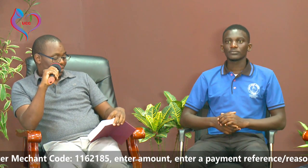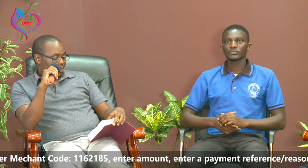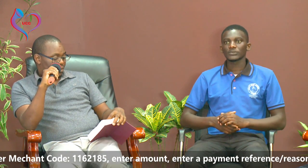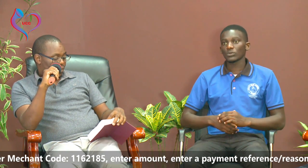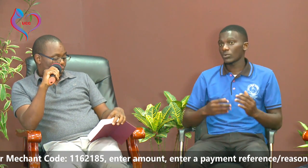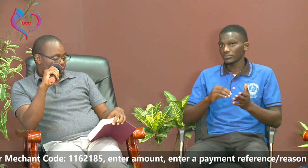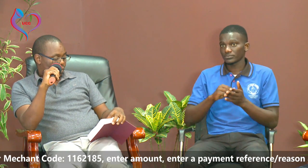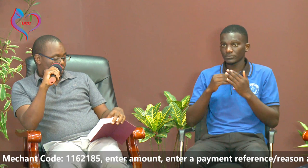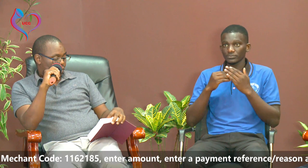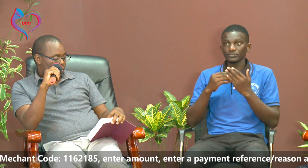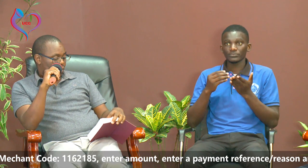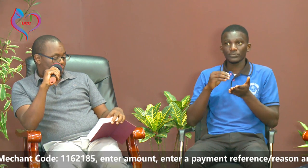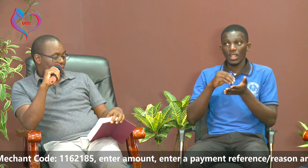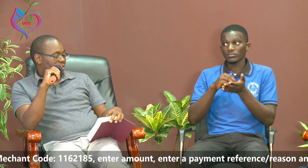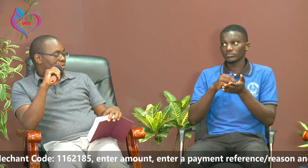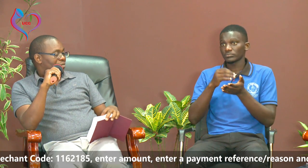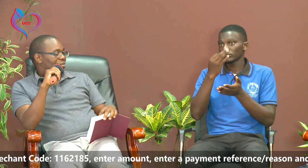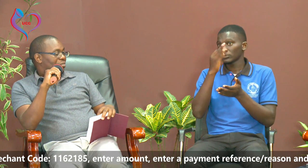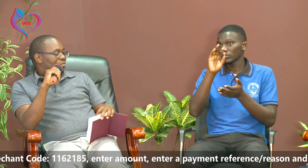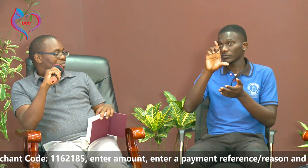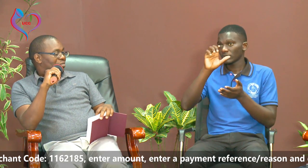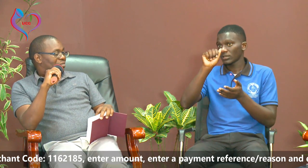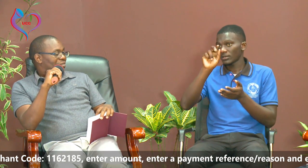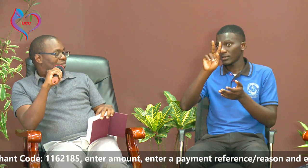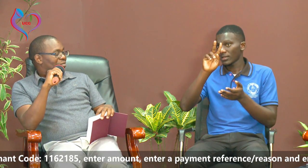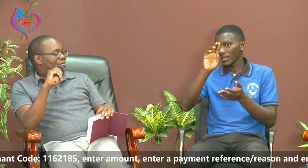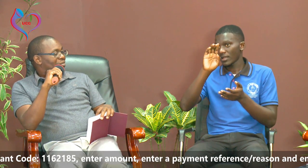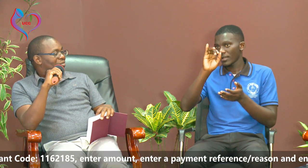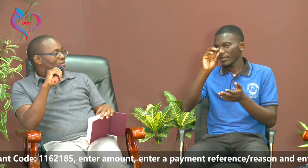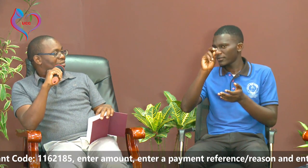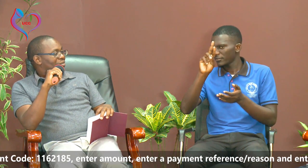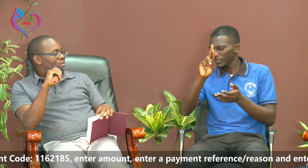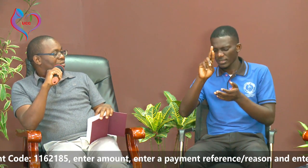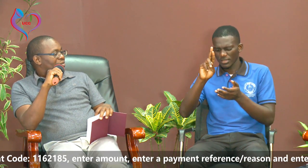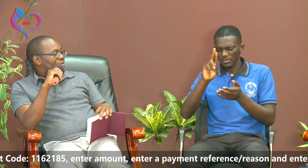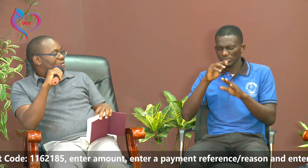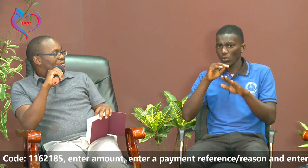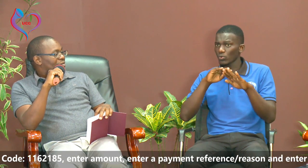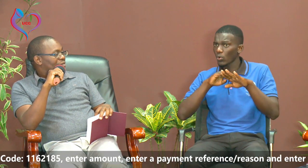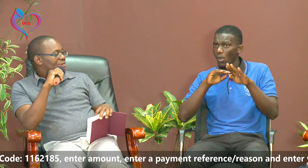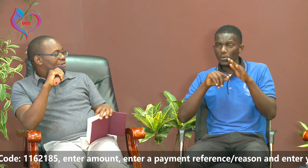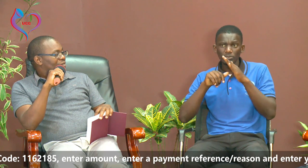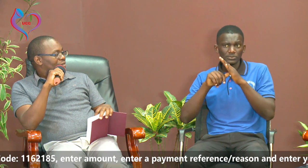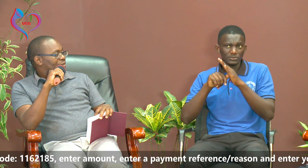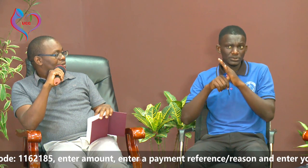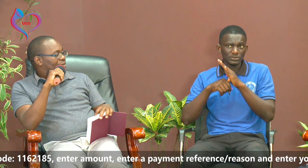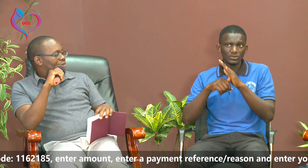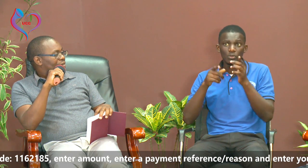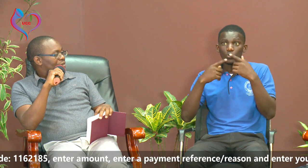ekyo Flavia tumukyalire Flavia ali ku nsonga ya kajogenga bakyogedde twina brain